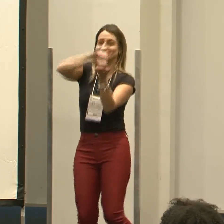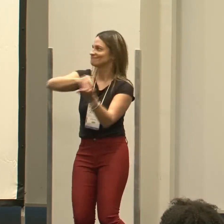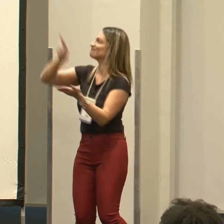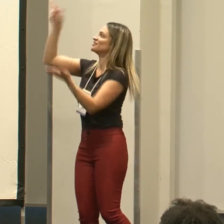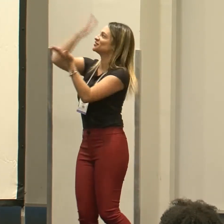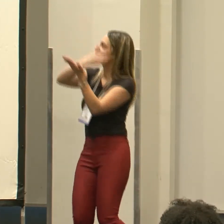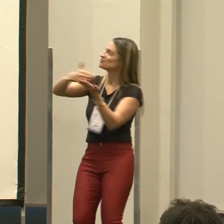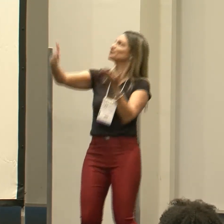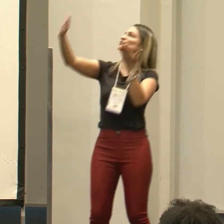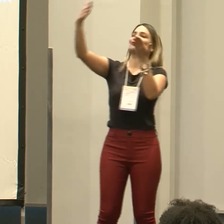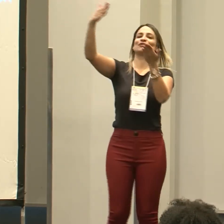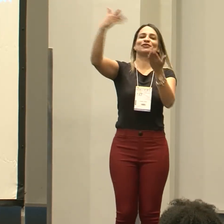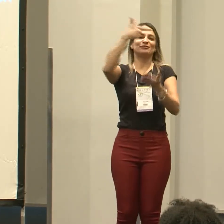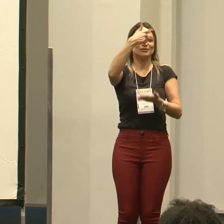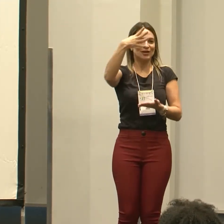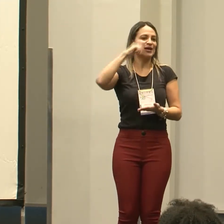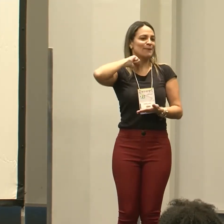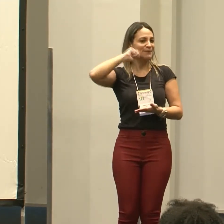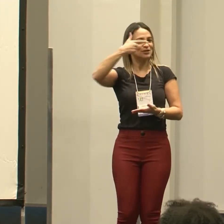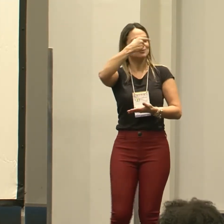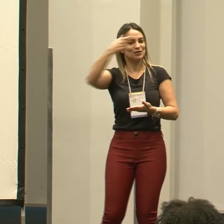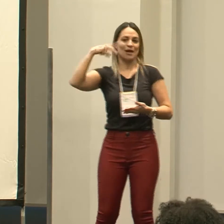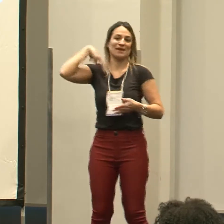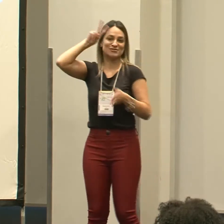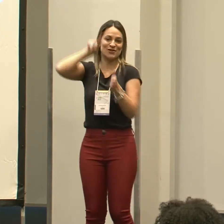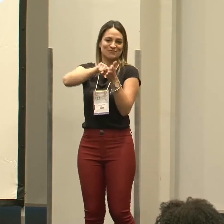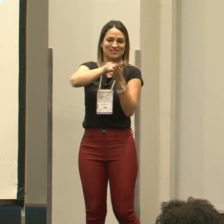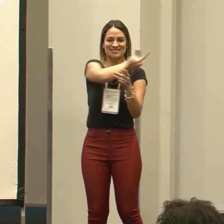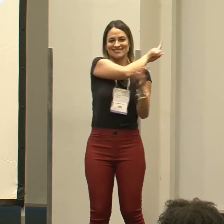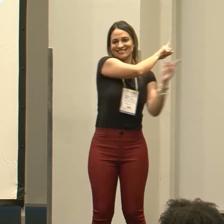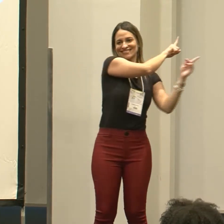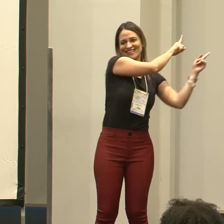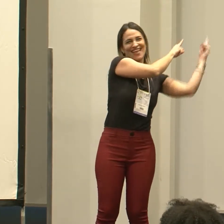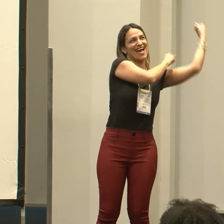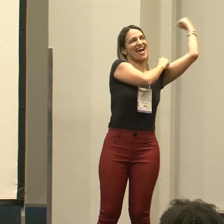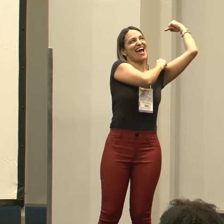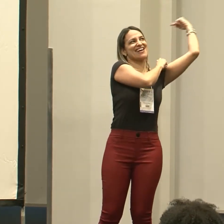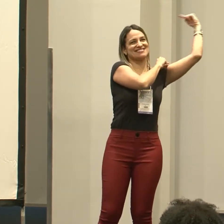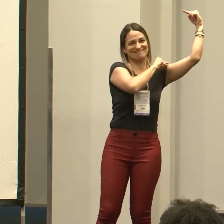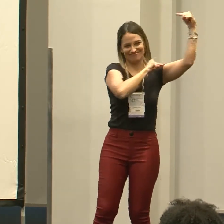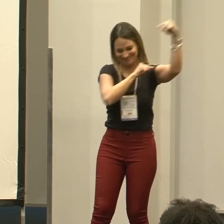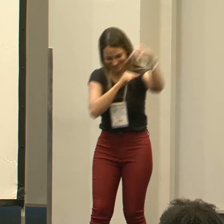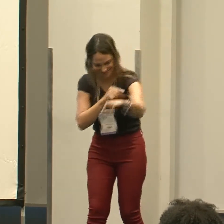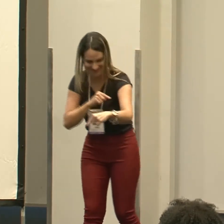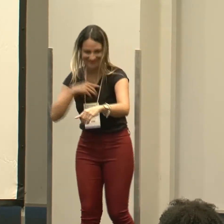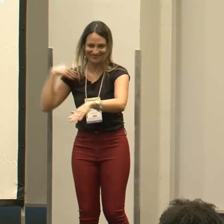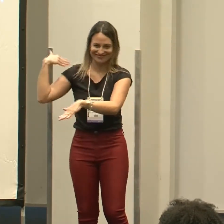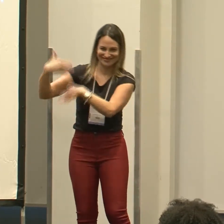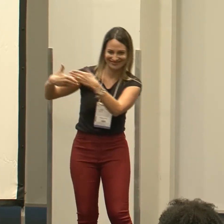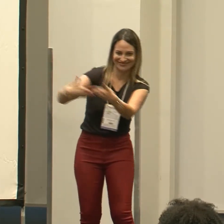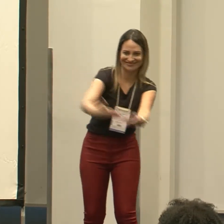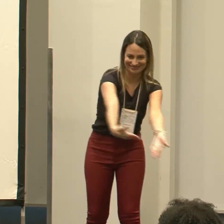longo dos anos, e aqui eu começo a falar do dia 24 de abril de 2002 até hoje.